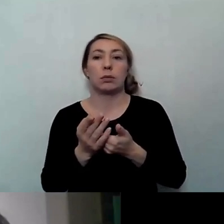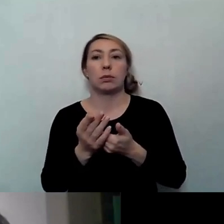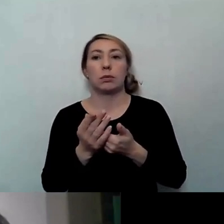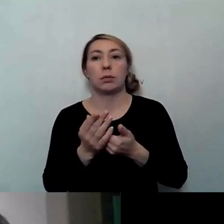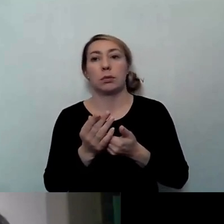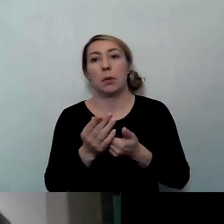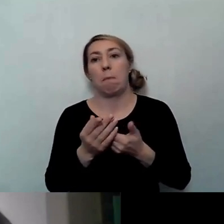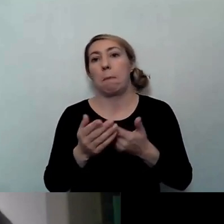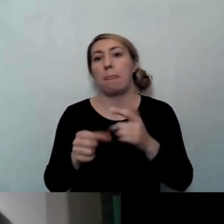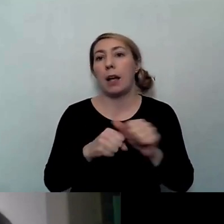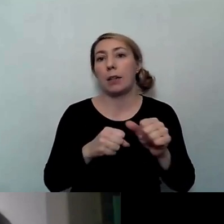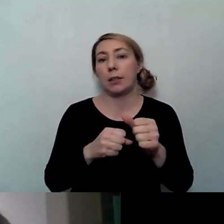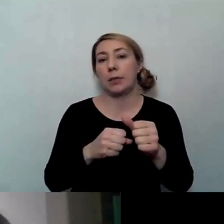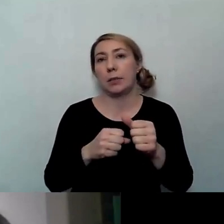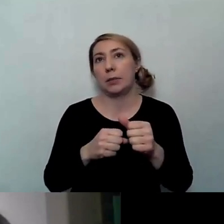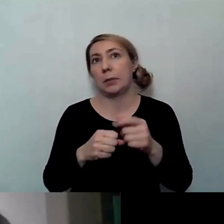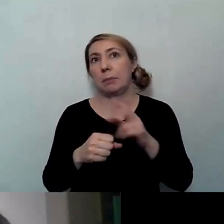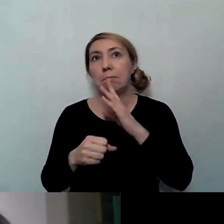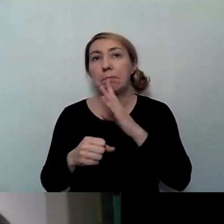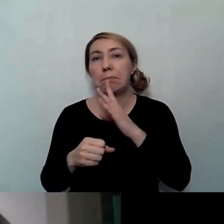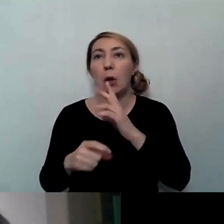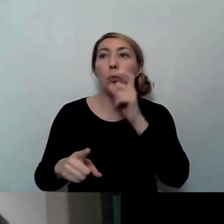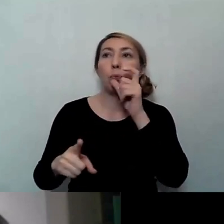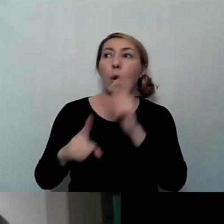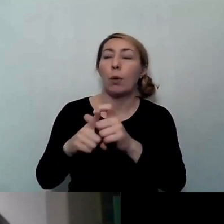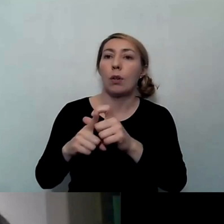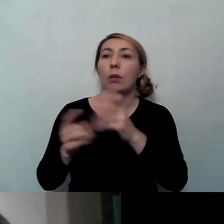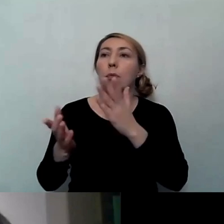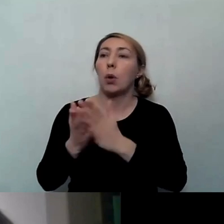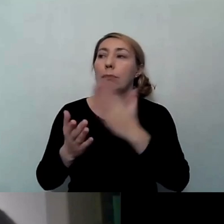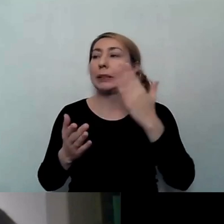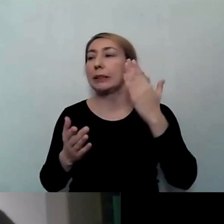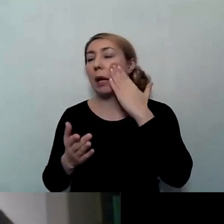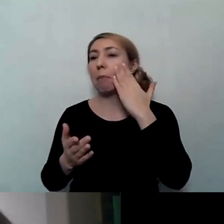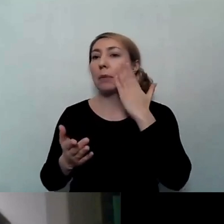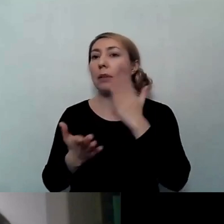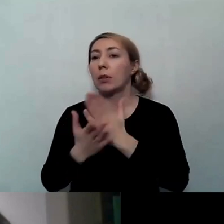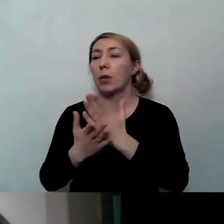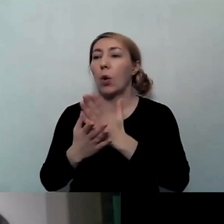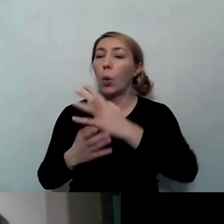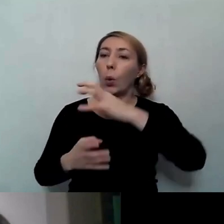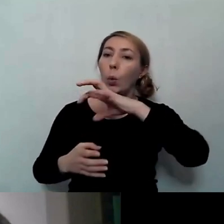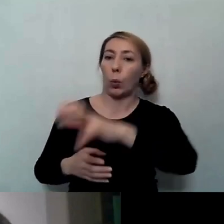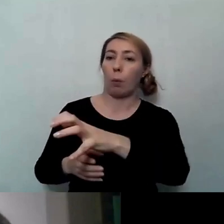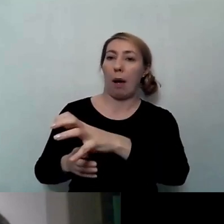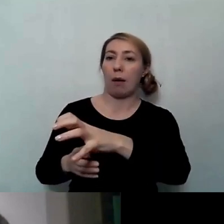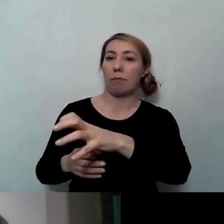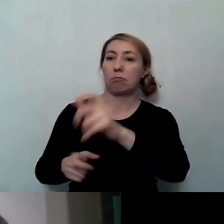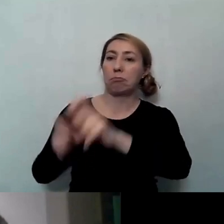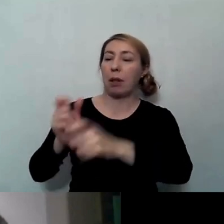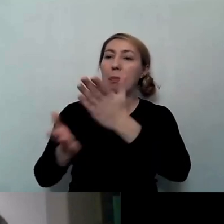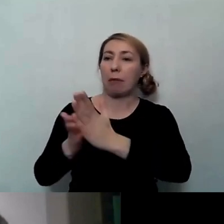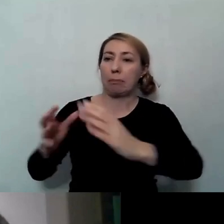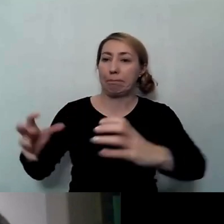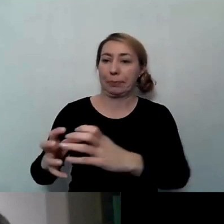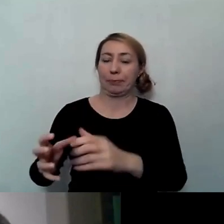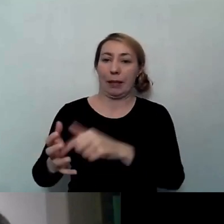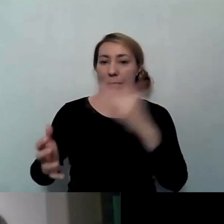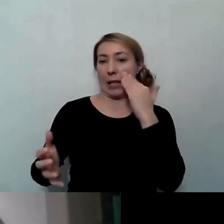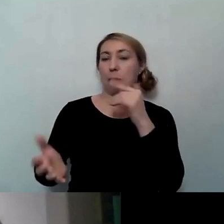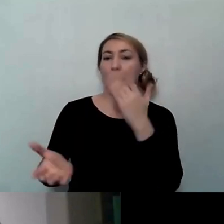jakimś terminem, tak, który może być znany określonej grupie osób, czy to nie jest